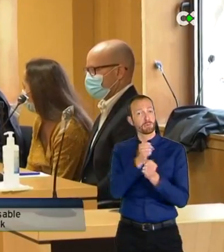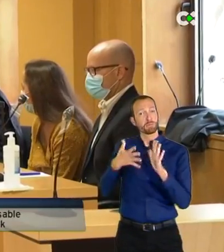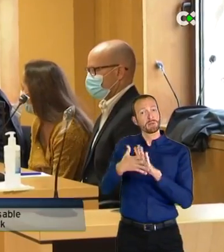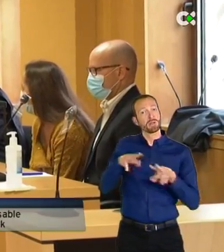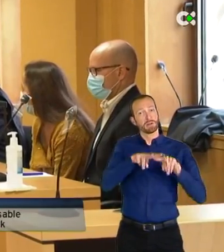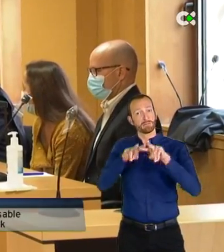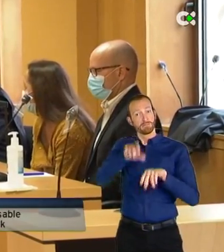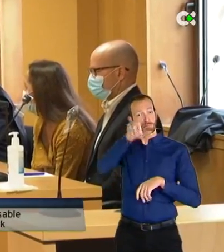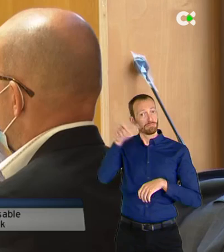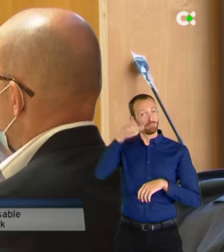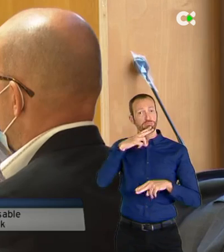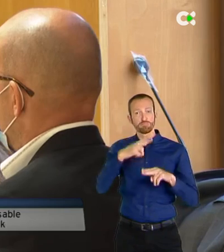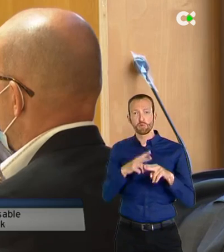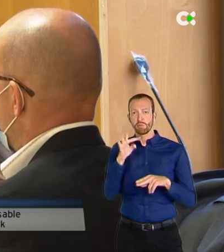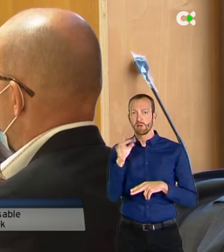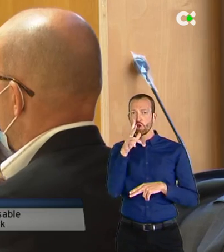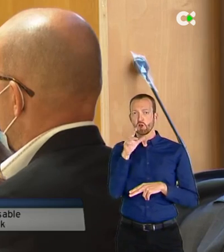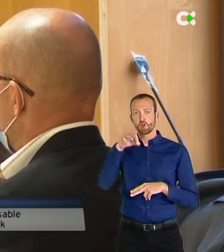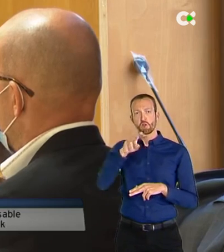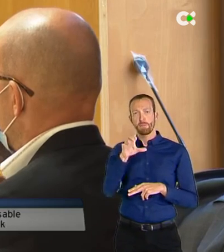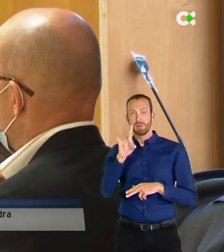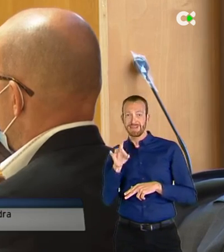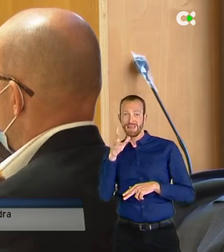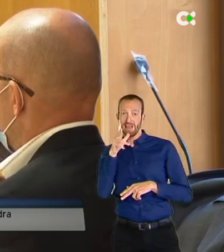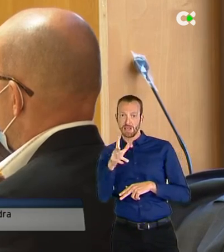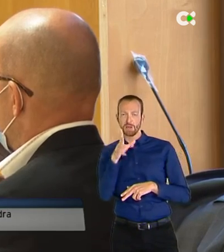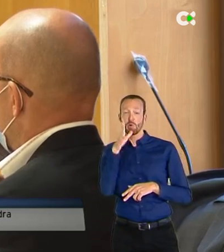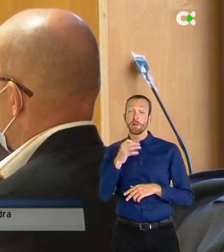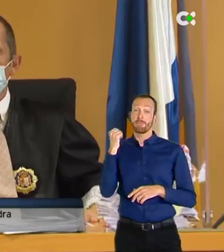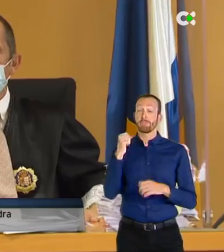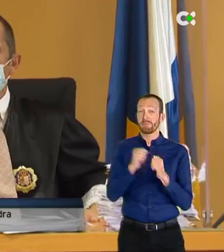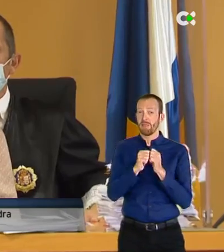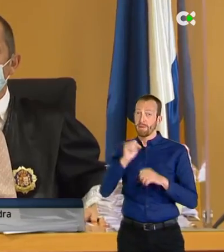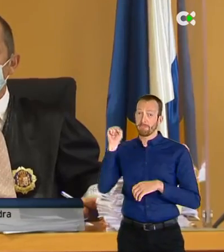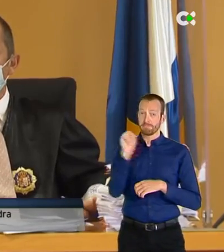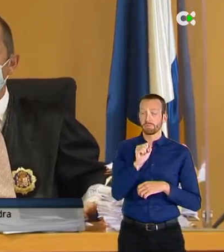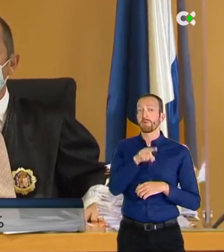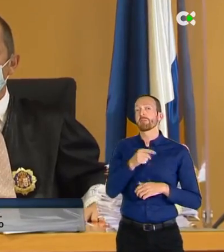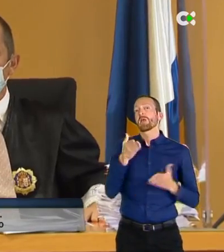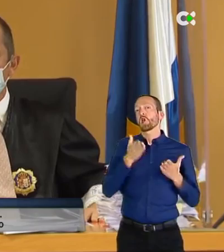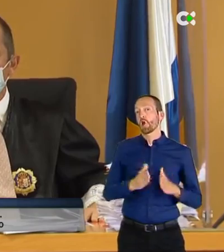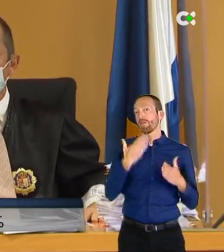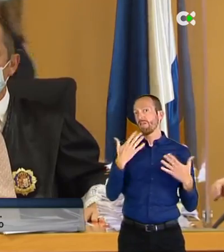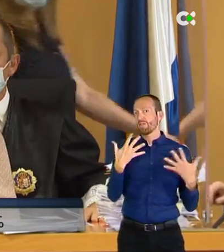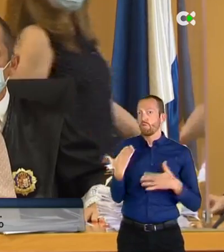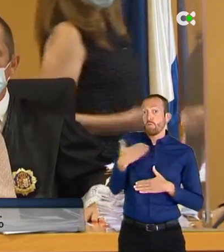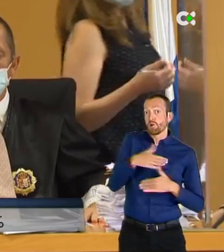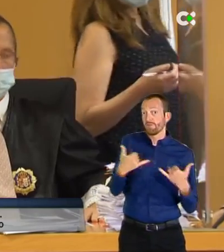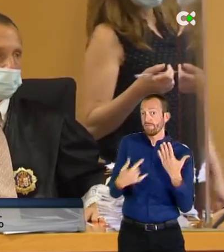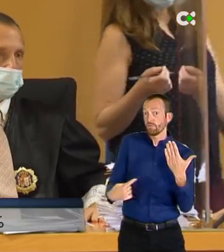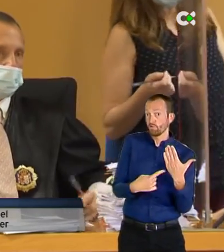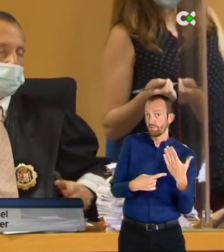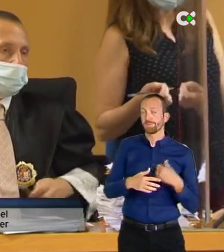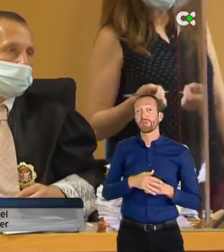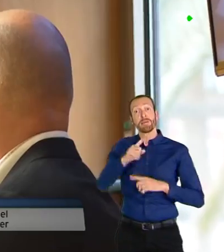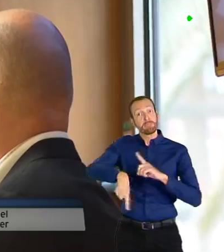Prisión permanente revisable para Thomas Hendrick por matar con una piedra a su hijo de 10 años en el sur de Tenerife. El juez le ha